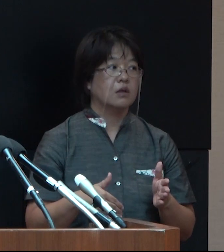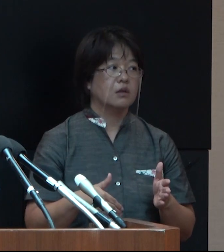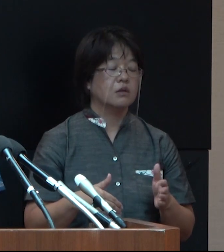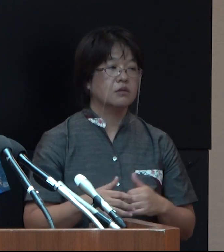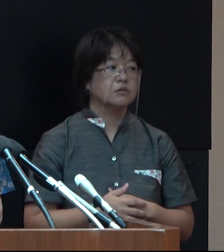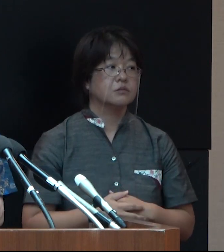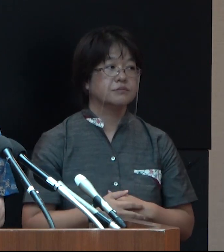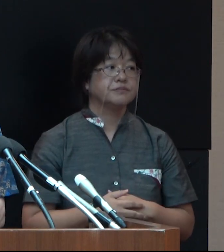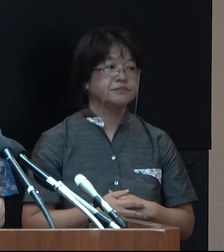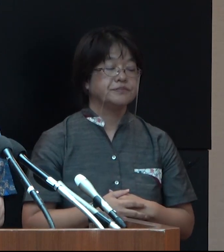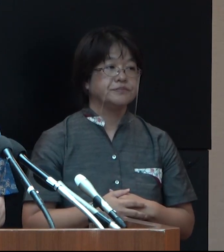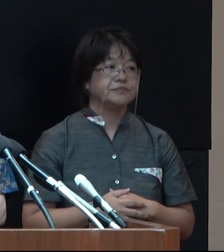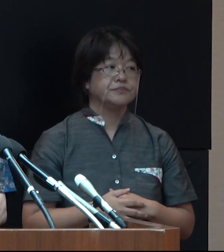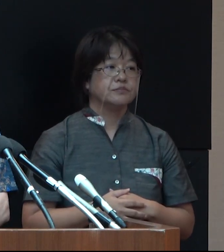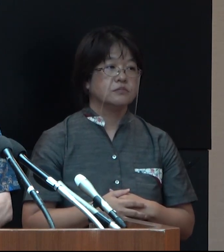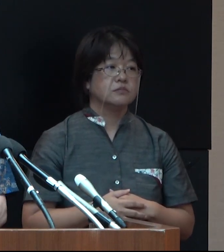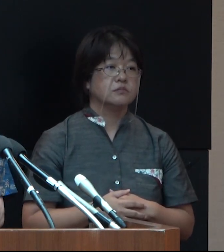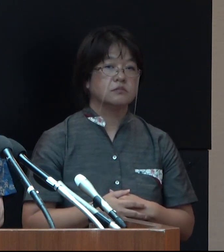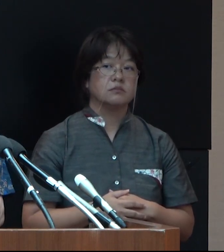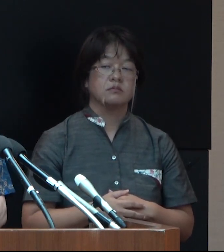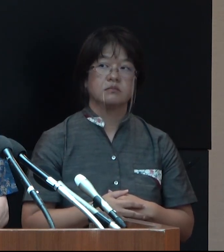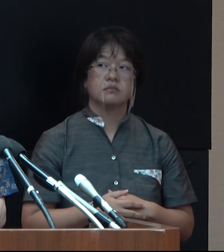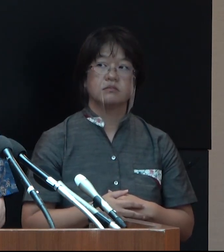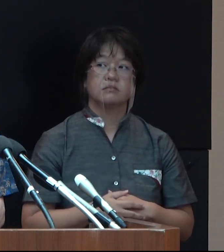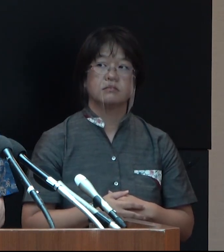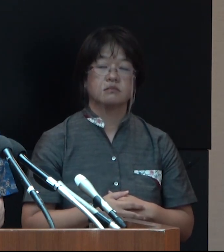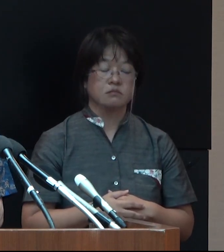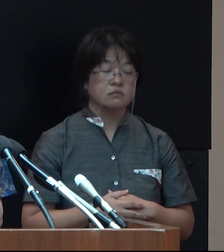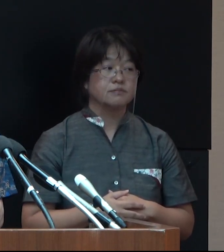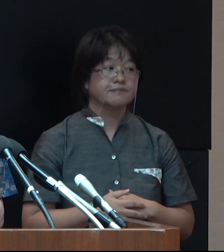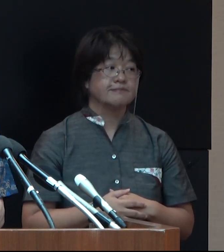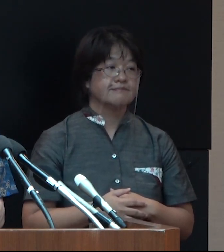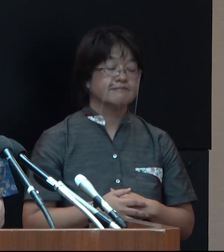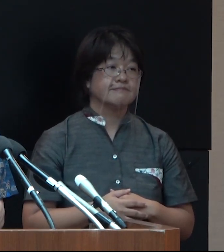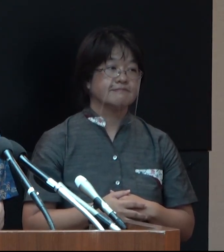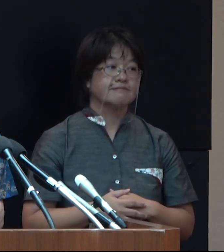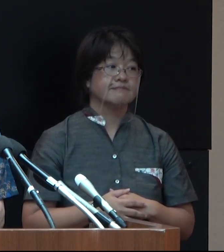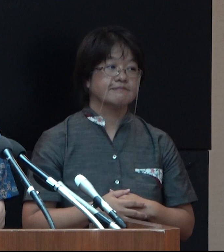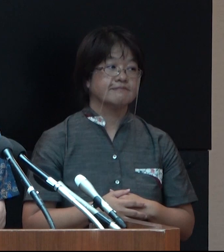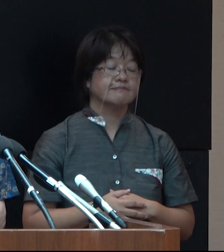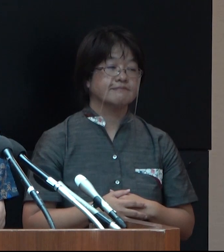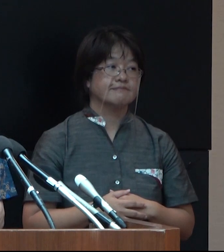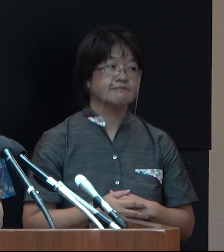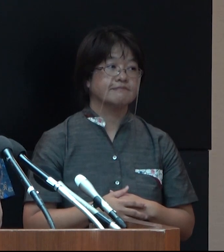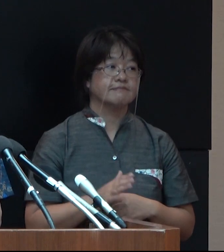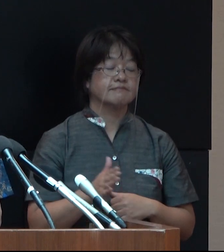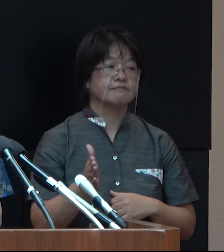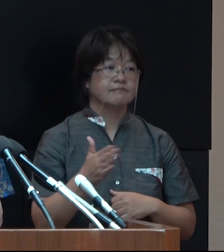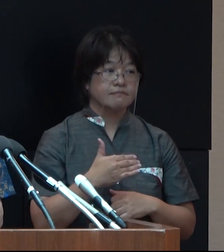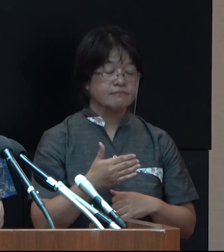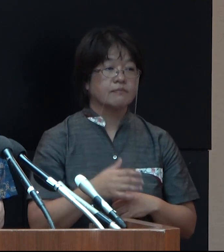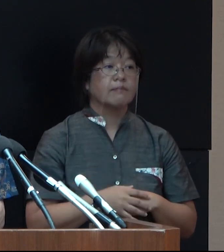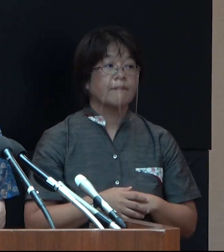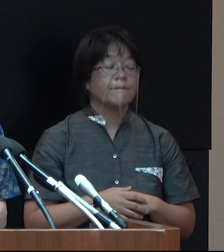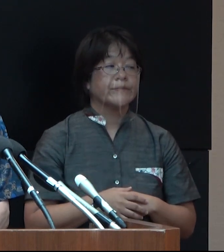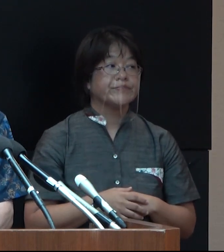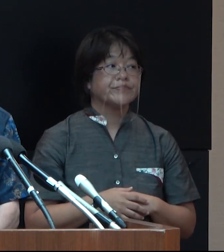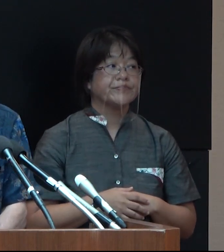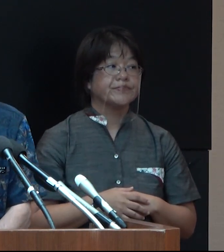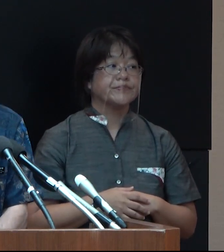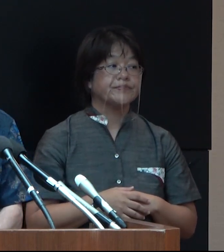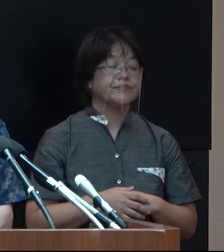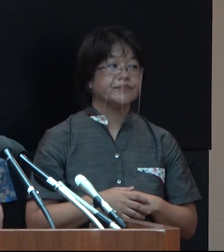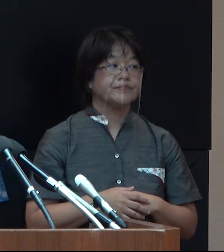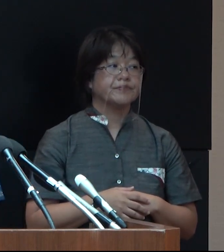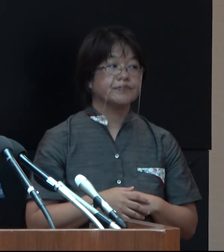とさせていただきたいと思います。まだ、今いるか、また次第者の方、こちら3社ということでよろし いですか？いやいや、全部答えますよ。全部答えます。 この後またブリーフィングも予定されていますので、よろ